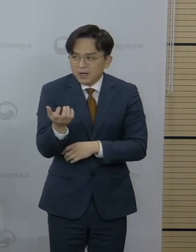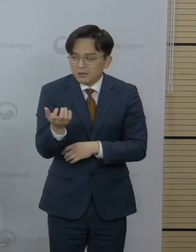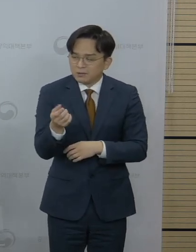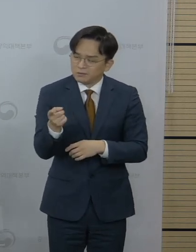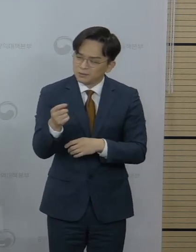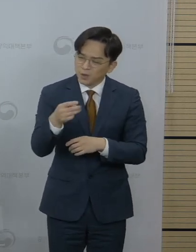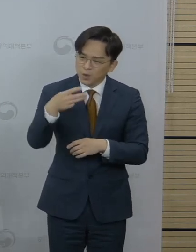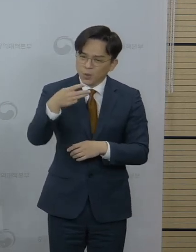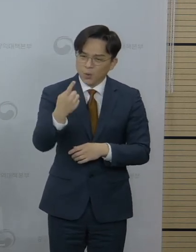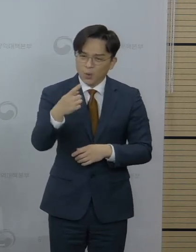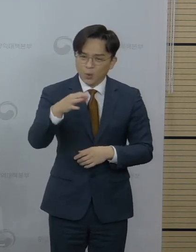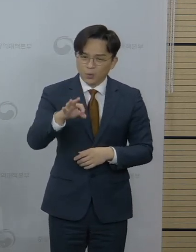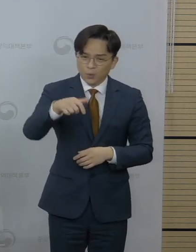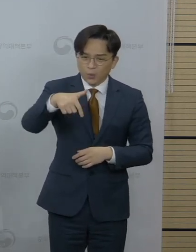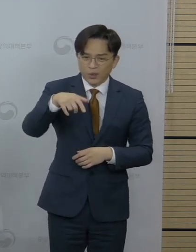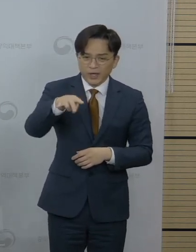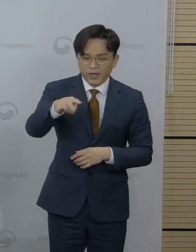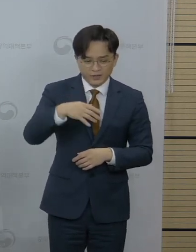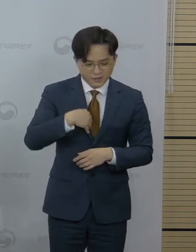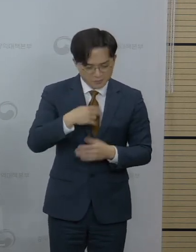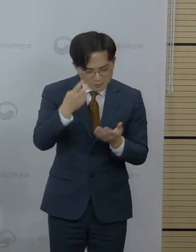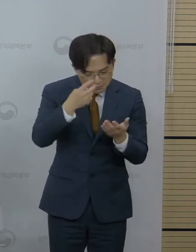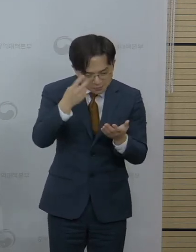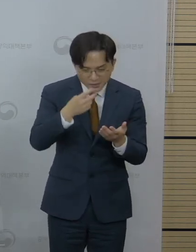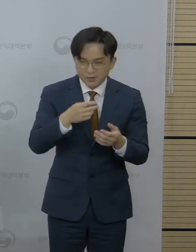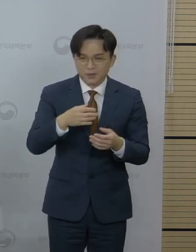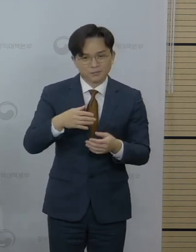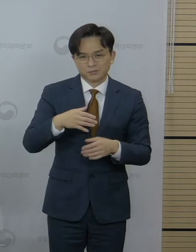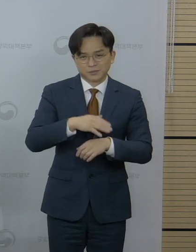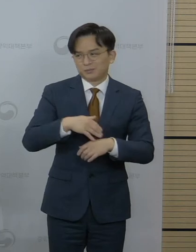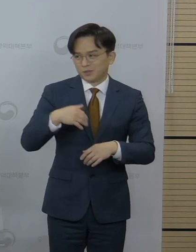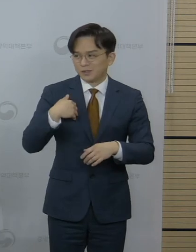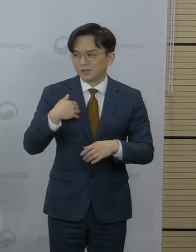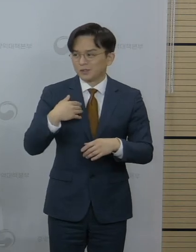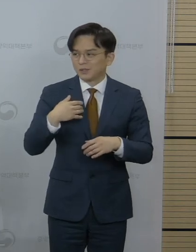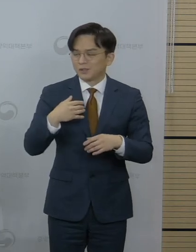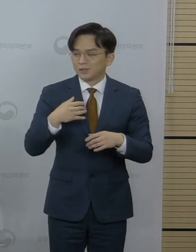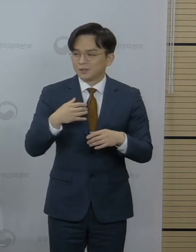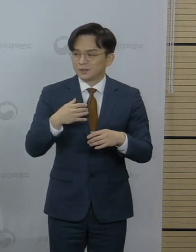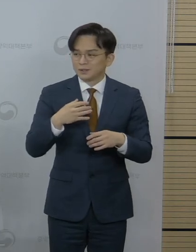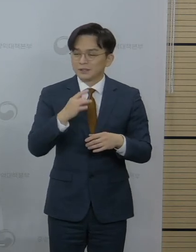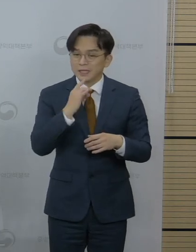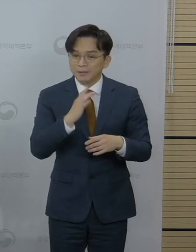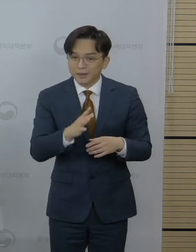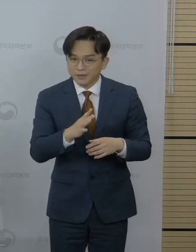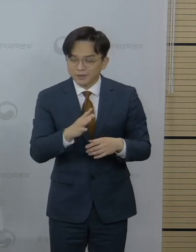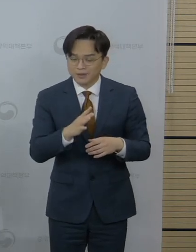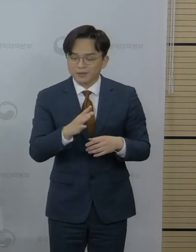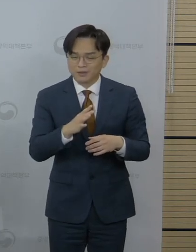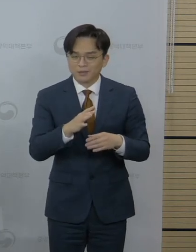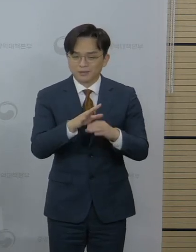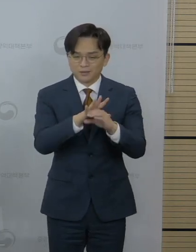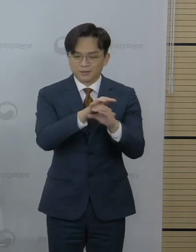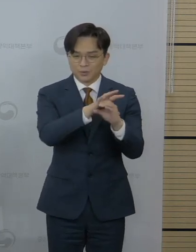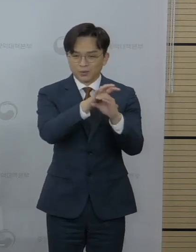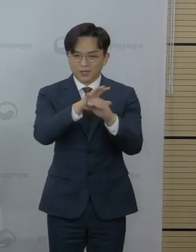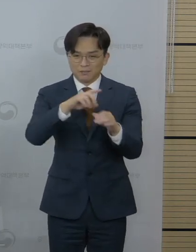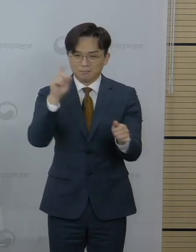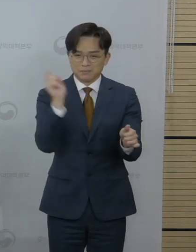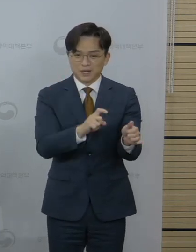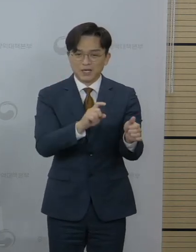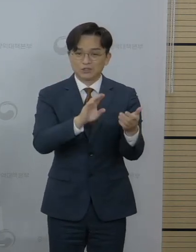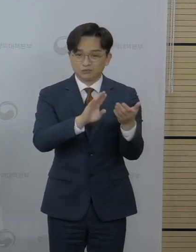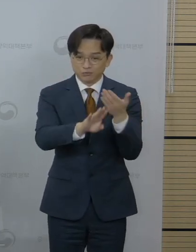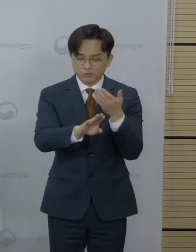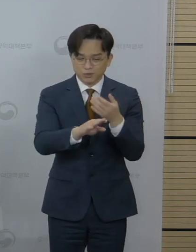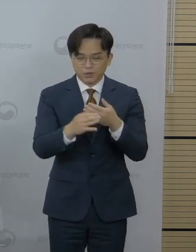높고 주로 그 중증도, 시비리티 자체가 높은 상황으로 지금 파악이 되기